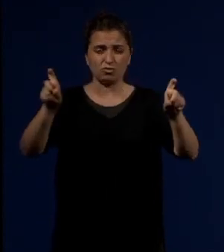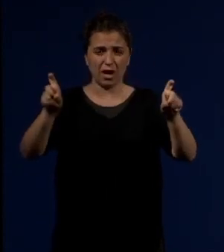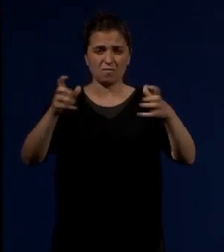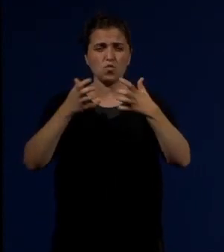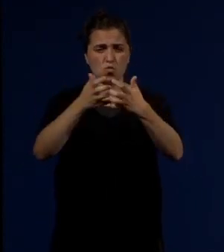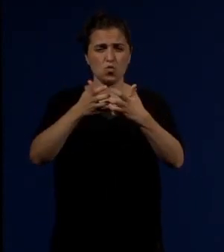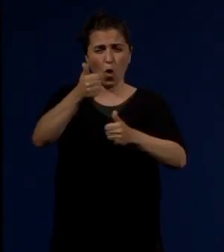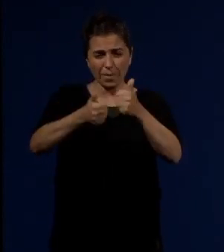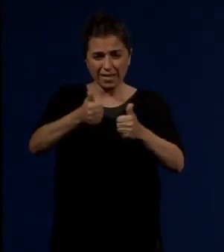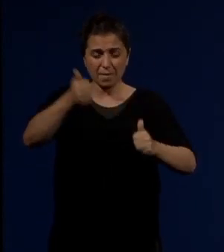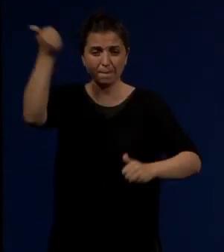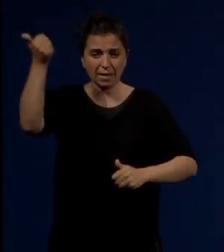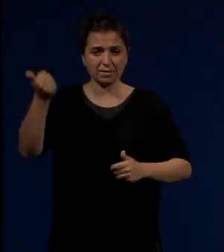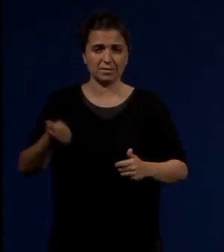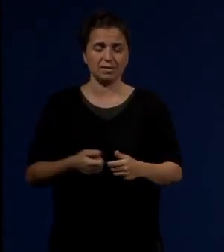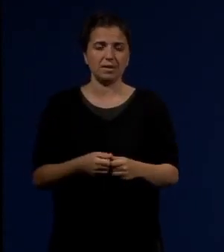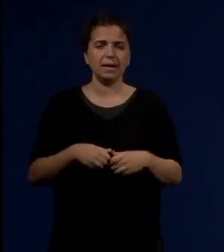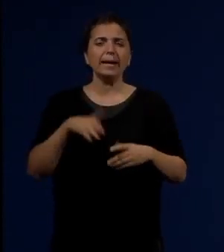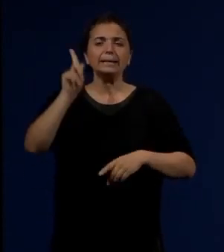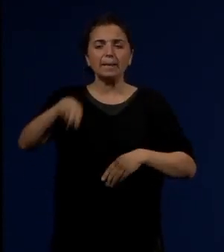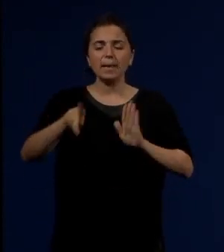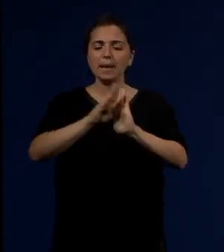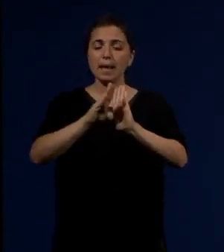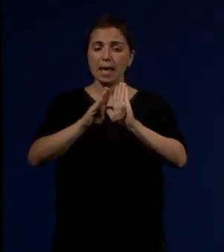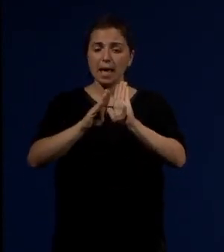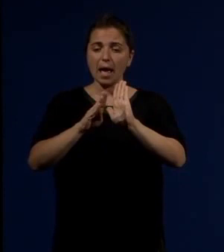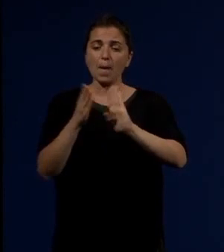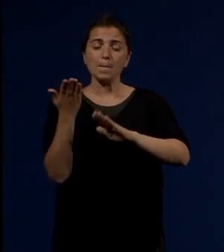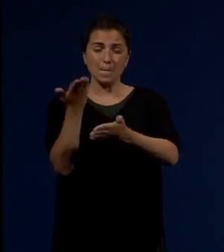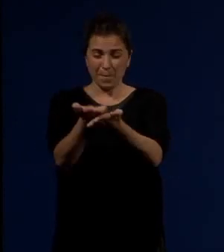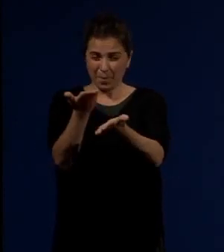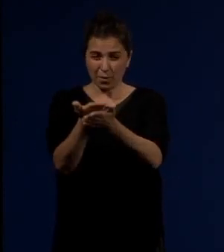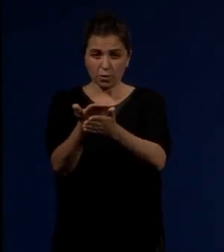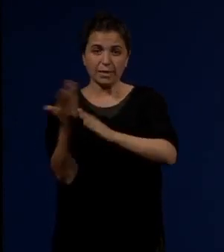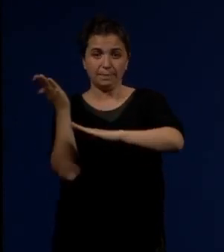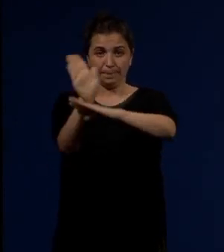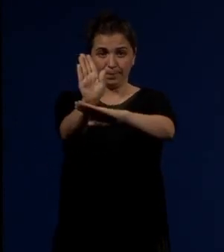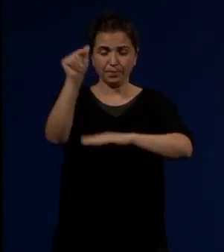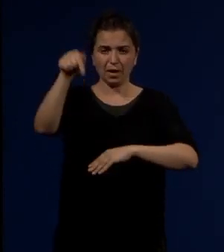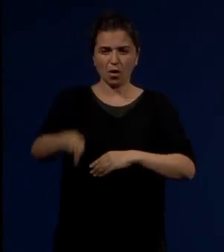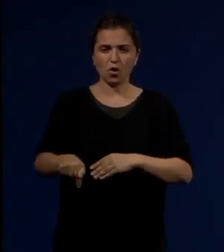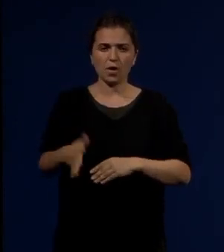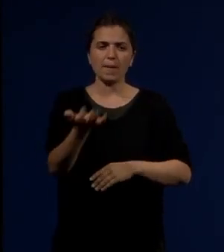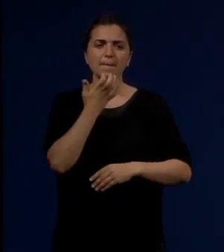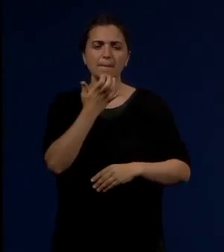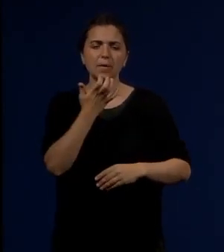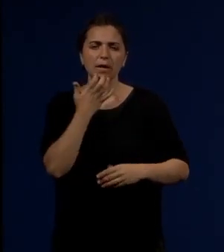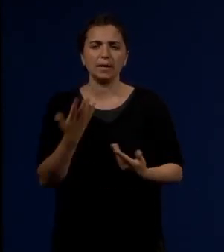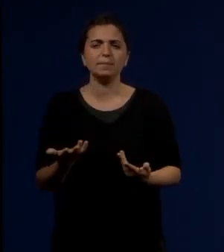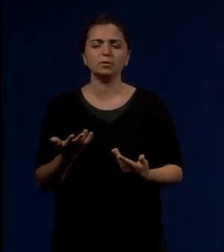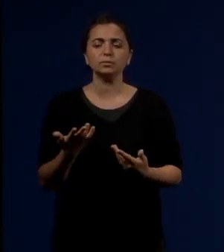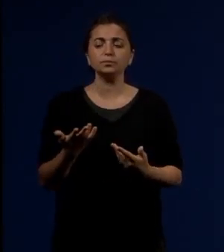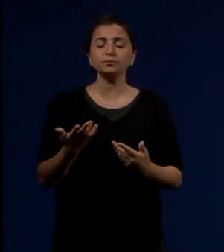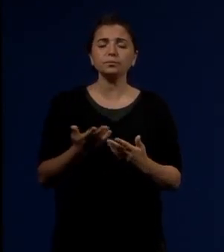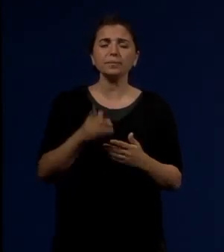Apostamos tamén, e unha das propostas que expoñemos hoxe públicamente, unha política de clústers empresariais e de clústers industriais